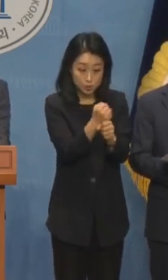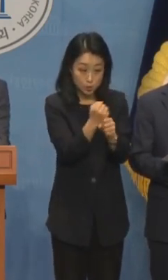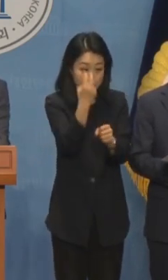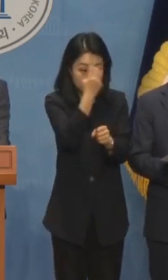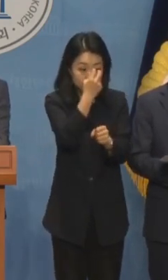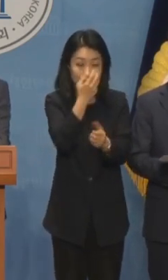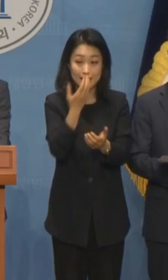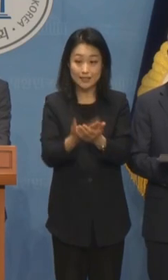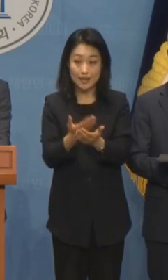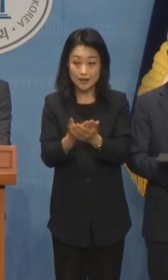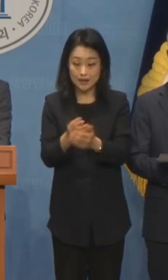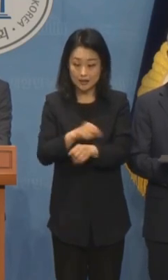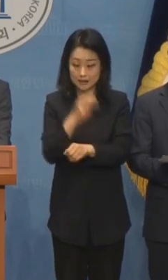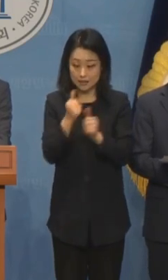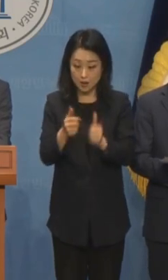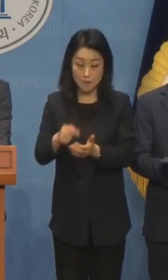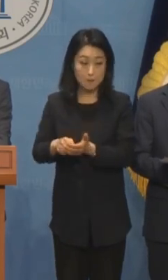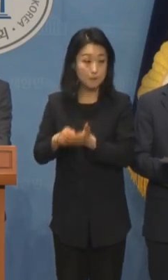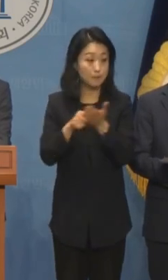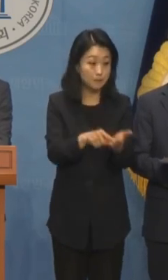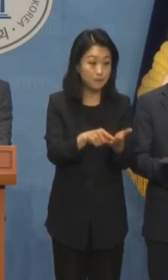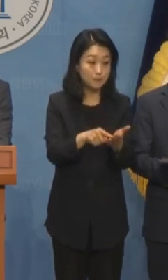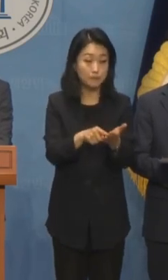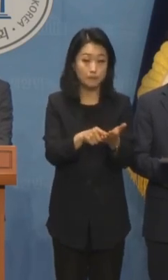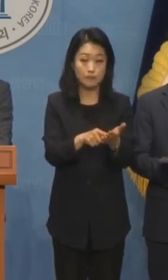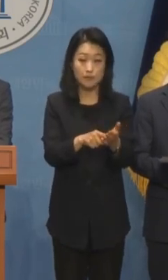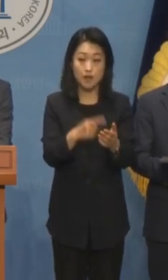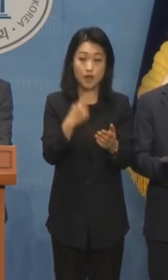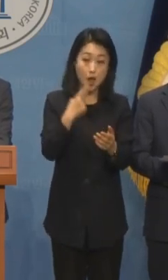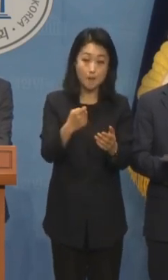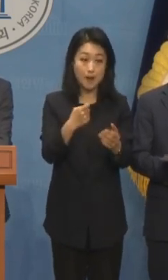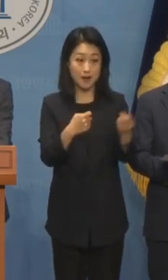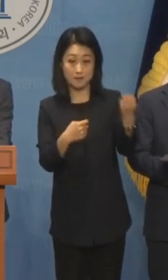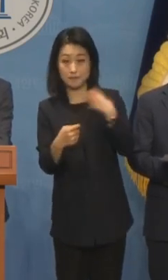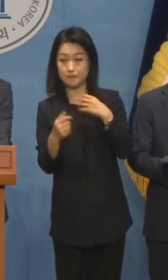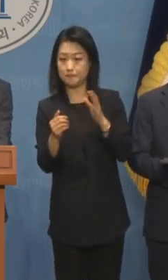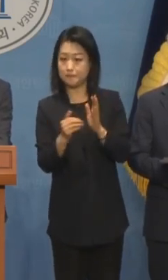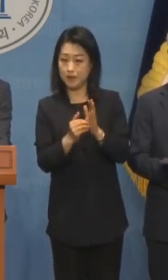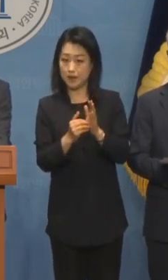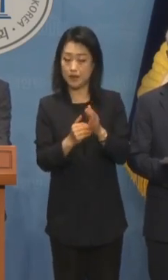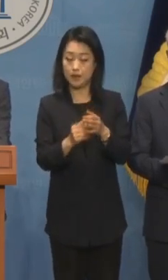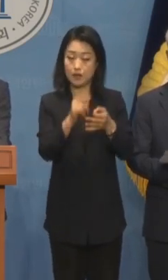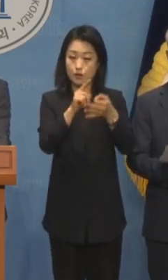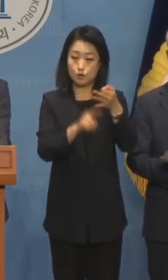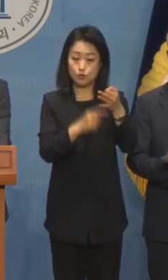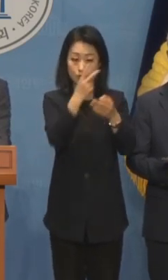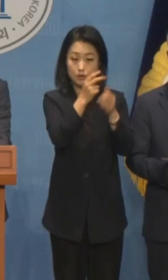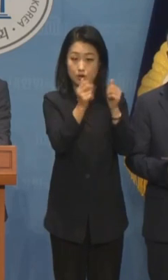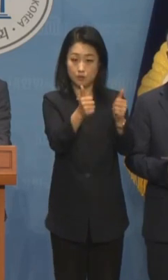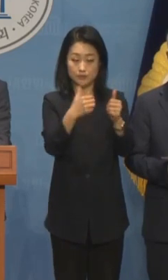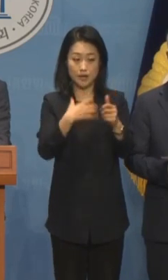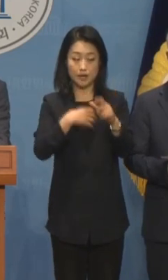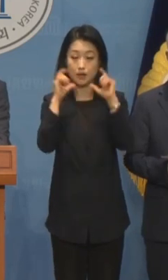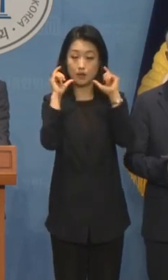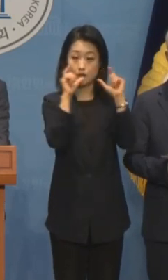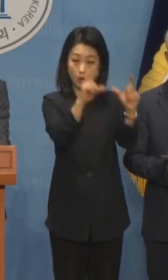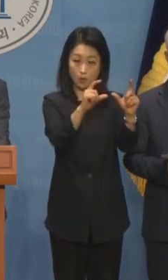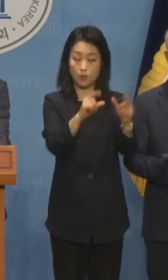수사하라는 특검 법안을 겁박이라고 우겨댑니다. 윤석열 검찰 정권에 엄중히